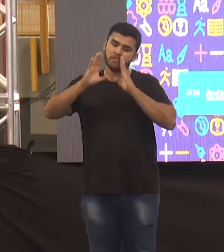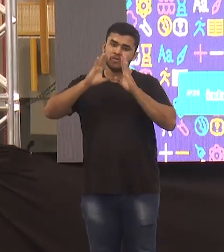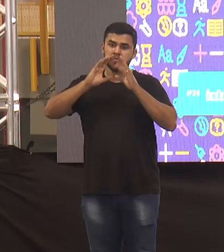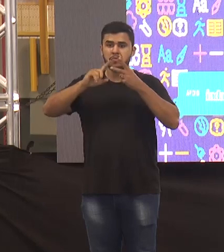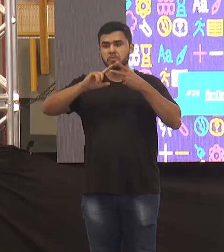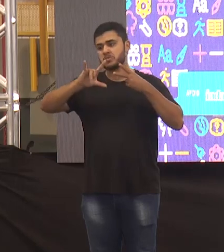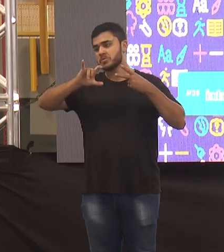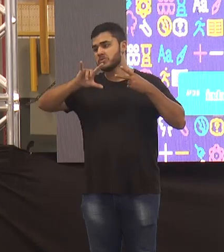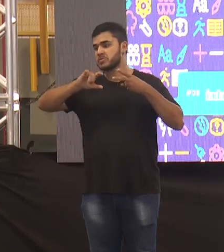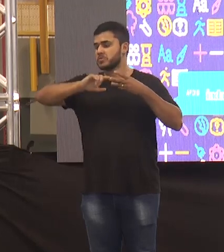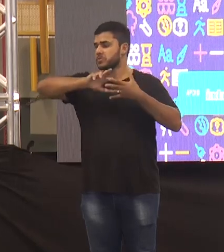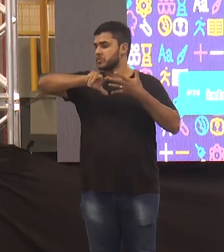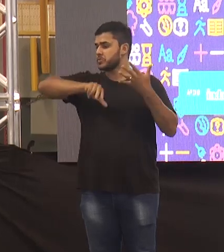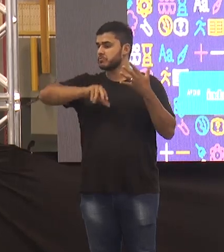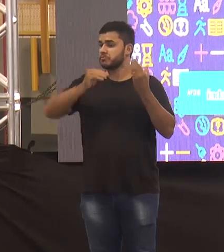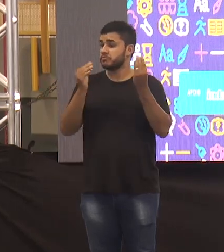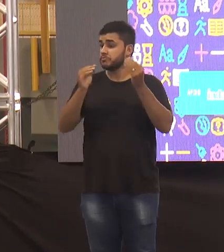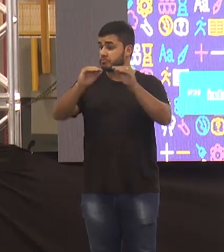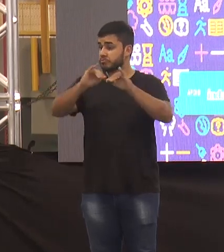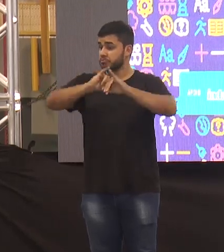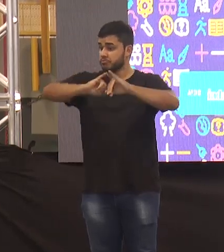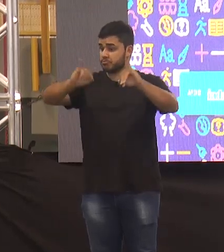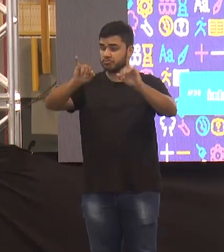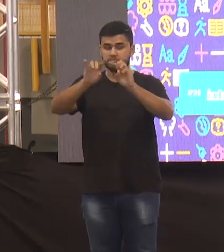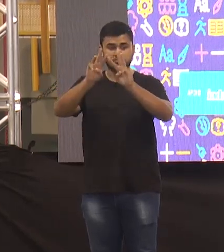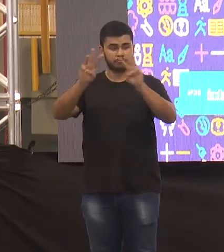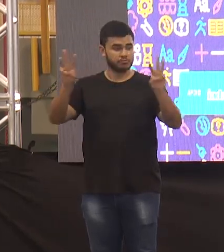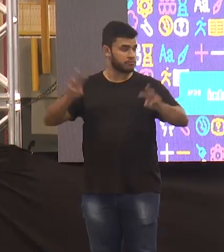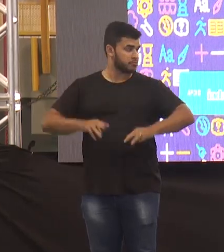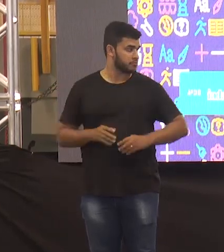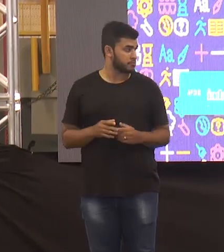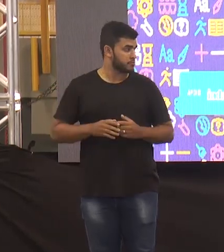o texto, veem o tema, fazem a redação.